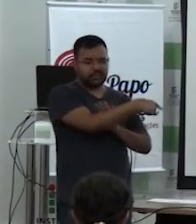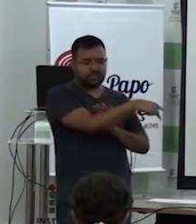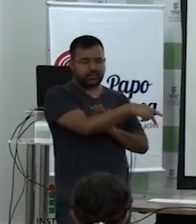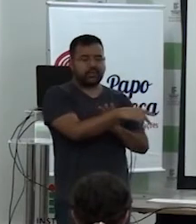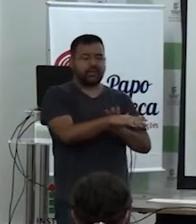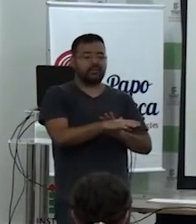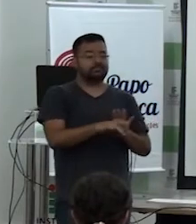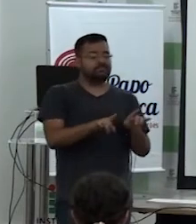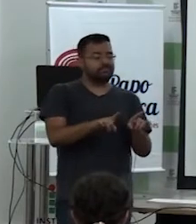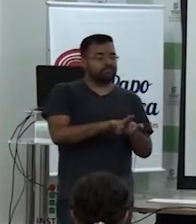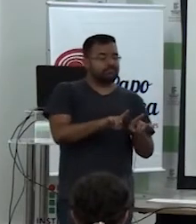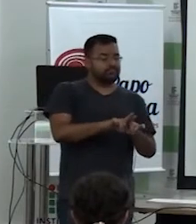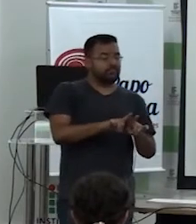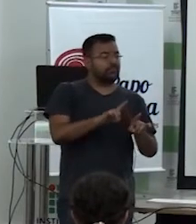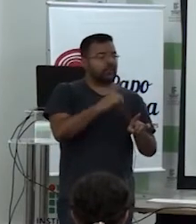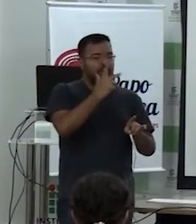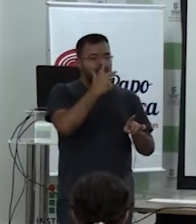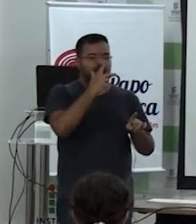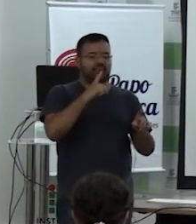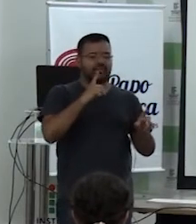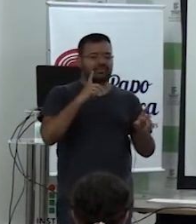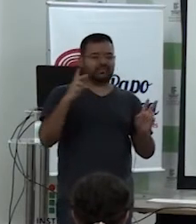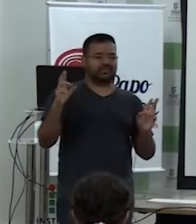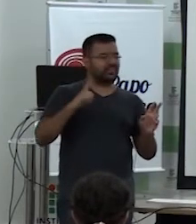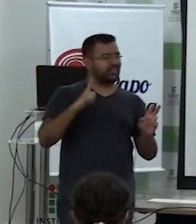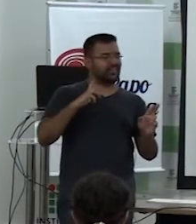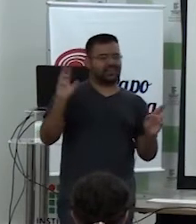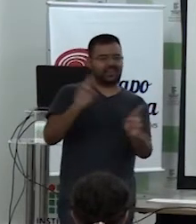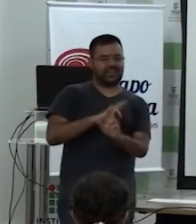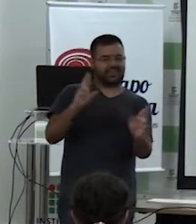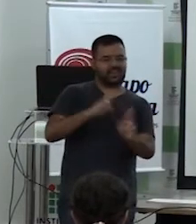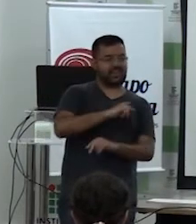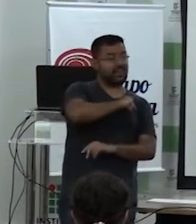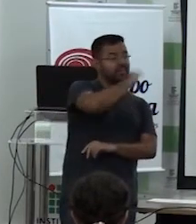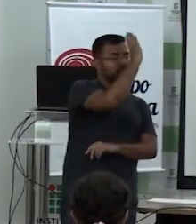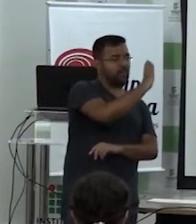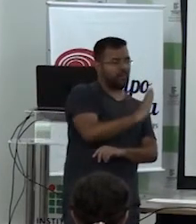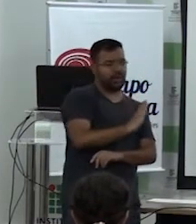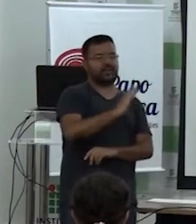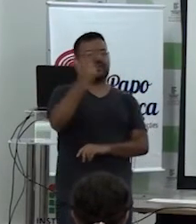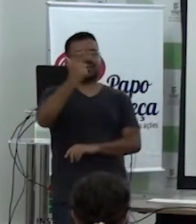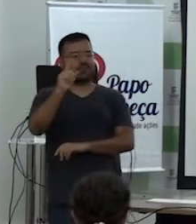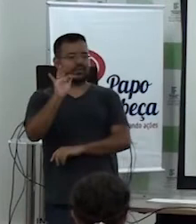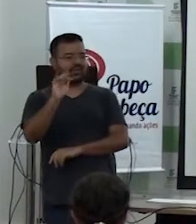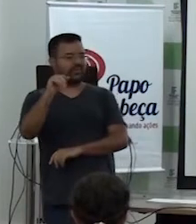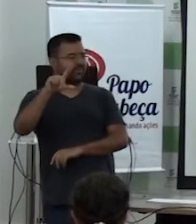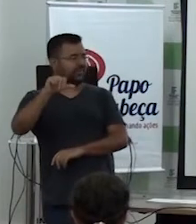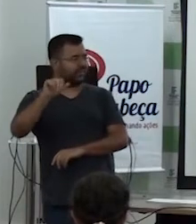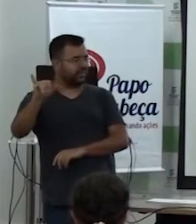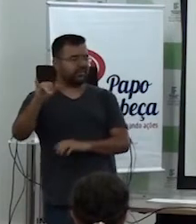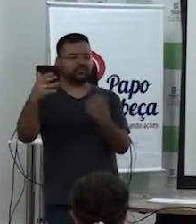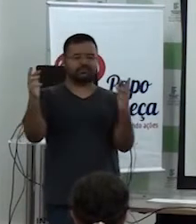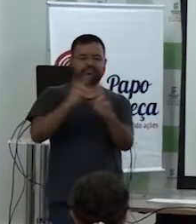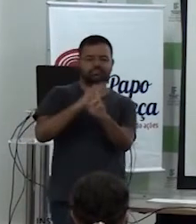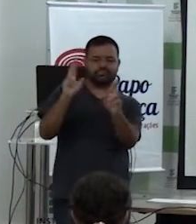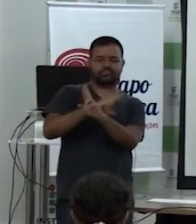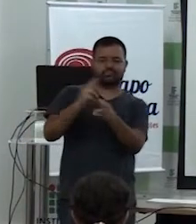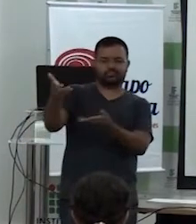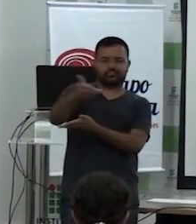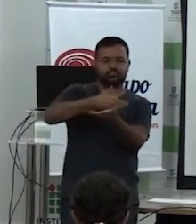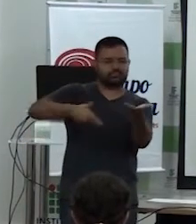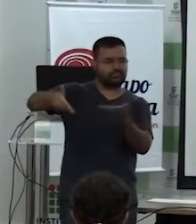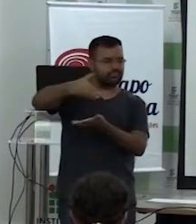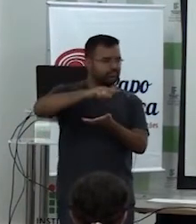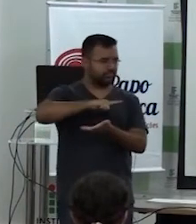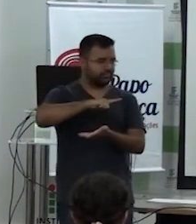E também a gente criou uma ponte, uma estratégia de internacionalização, né, dos nossos métodos aí de ensino